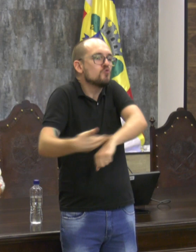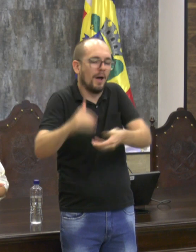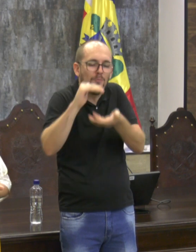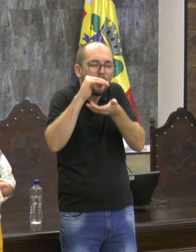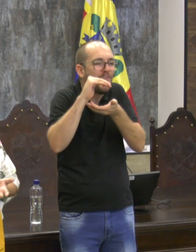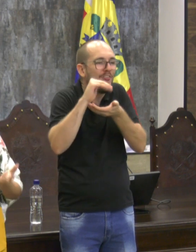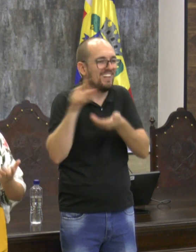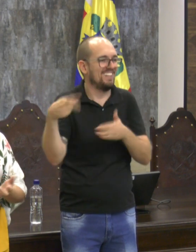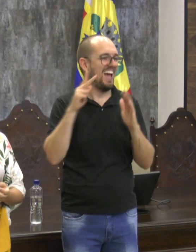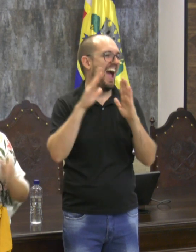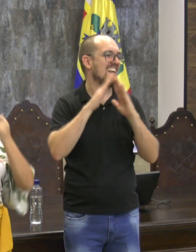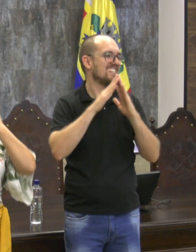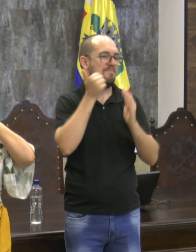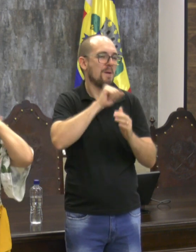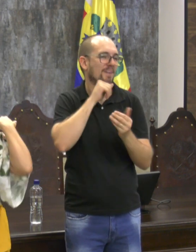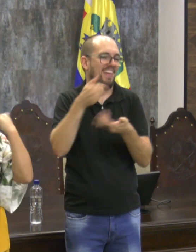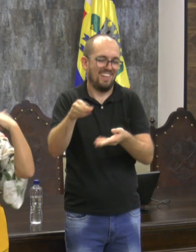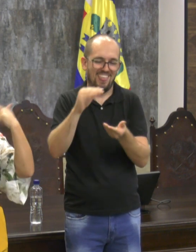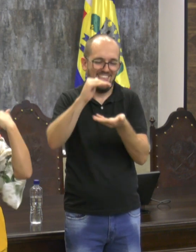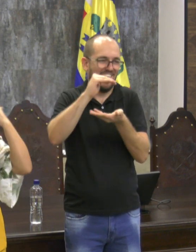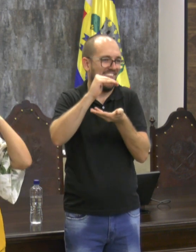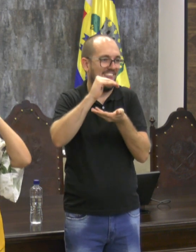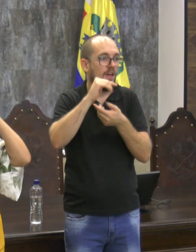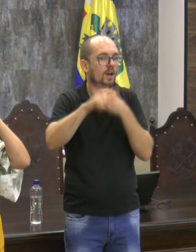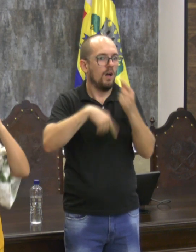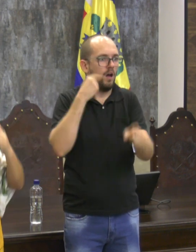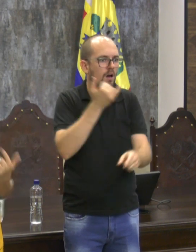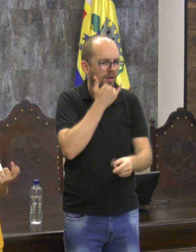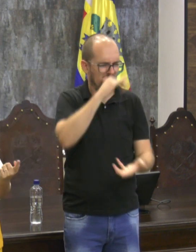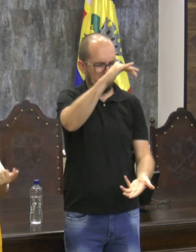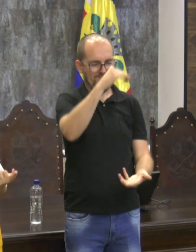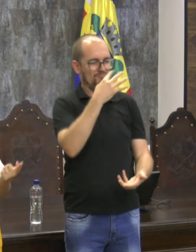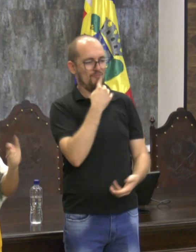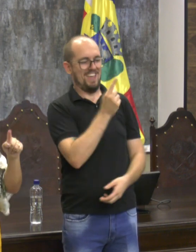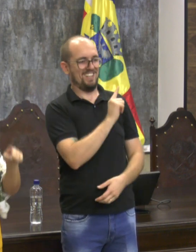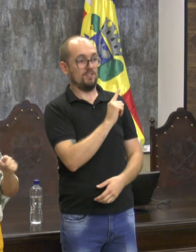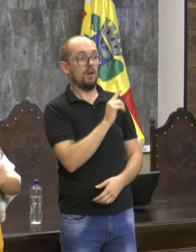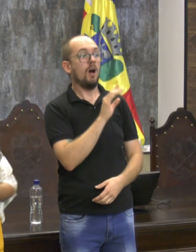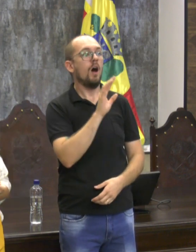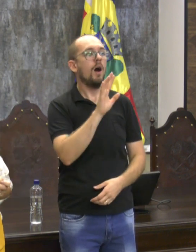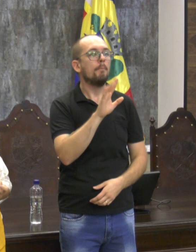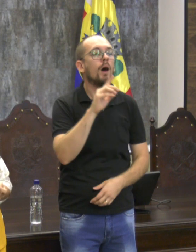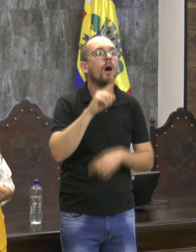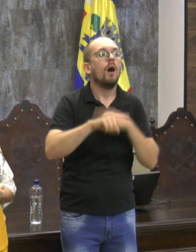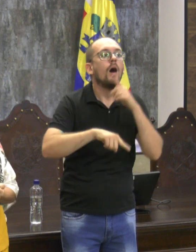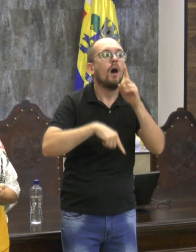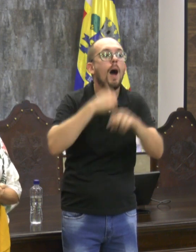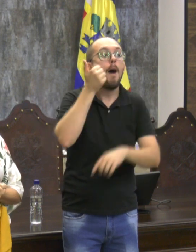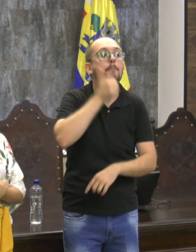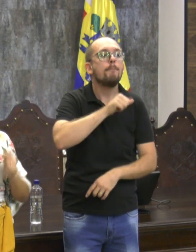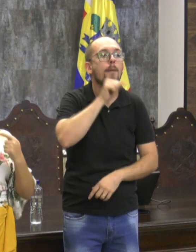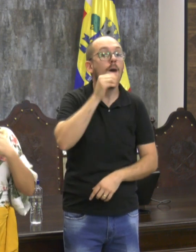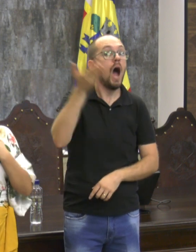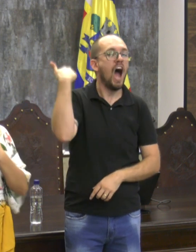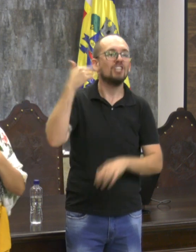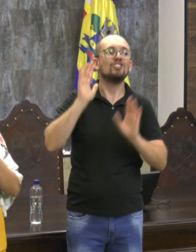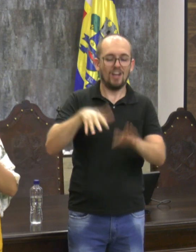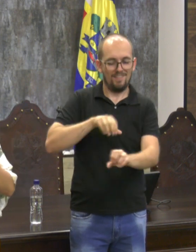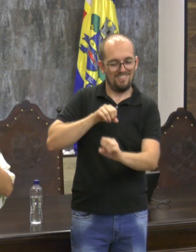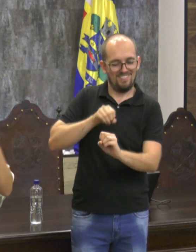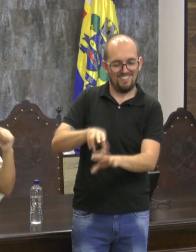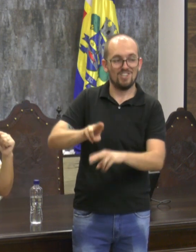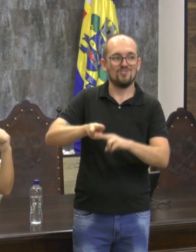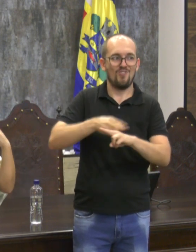o ovo mesmo. Mas a gente ficou feliz porque depois nós descobrimos que a mãe dele já usava o sinal de chocolate em casa. E eu não